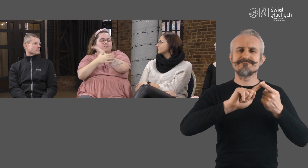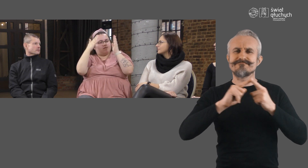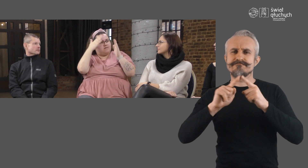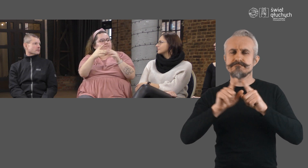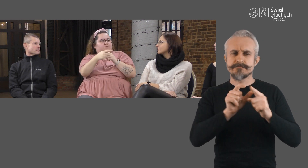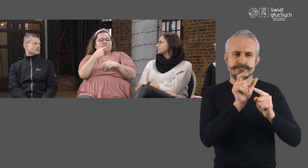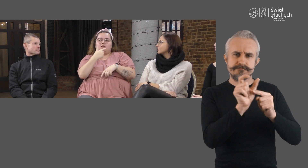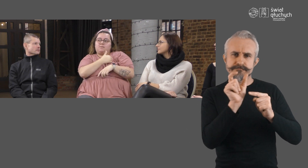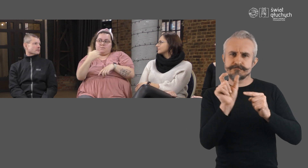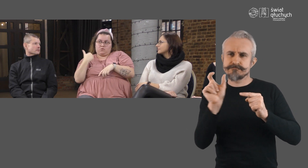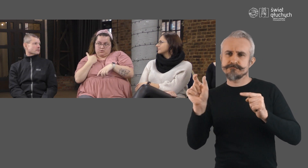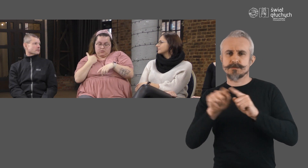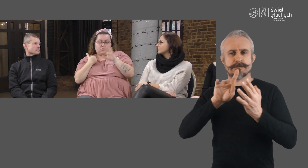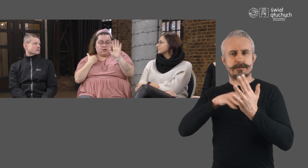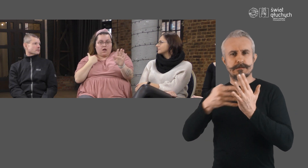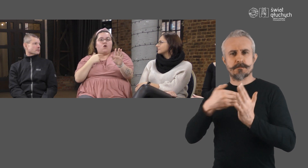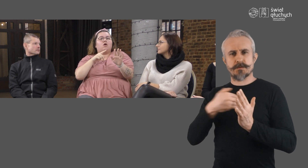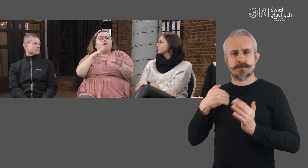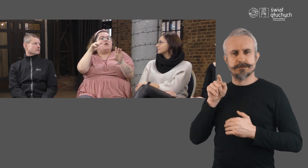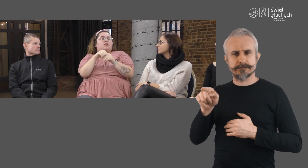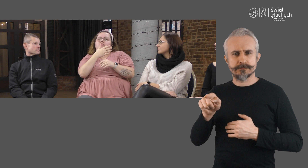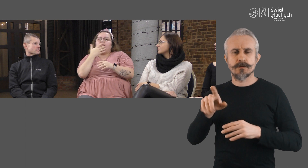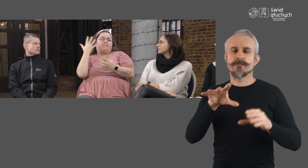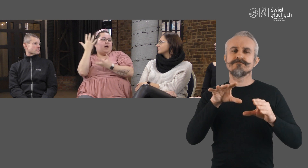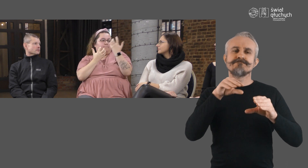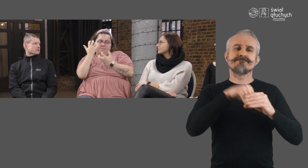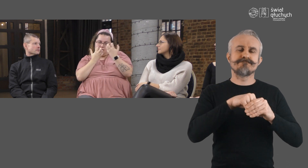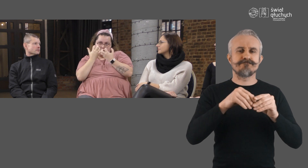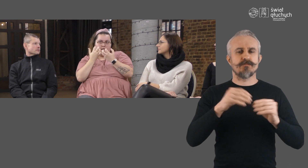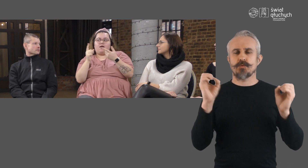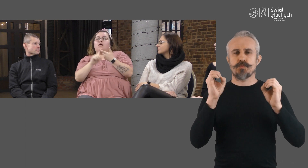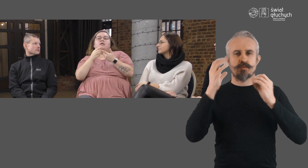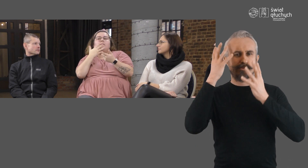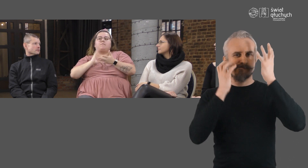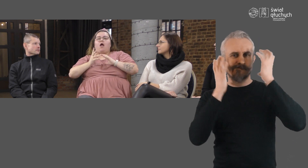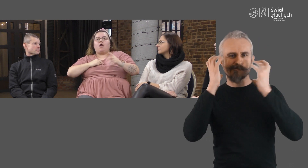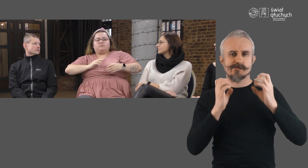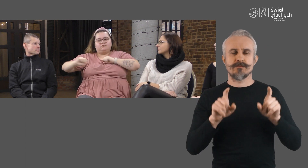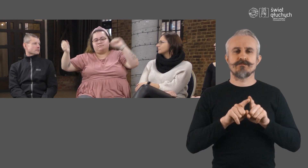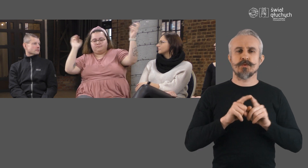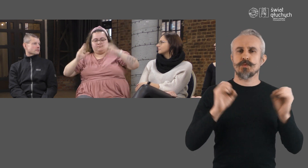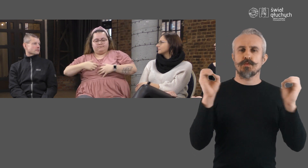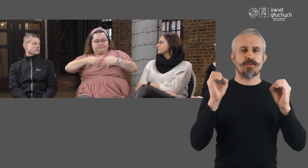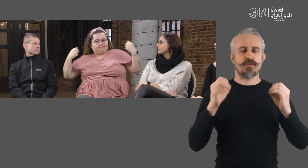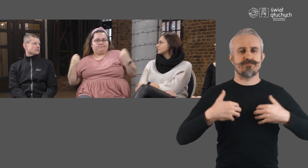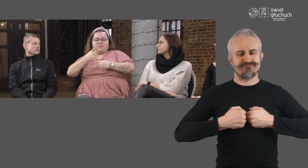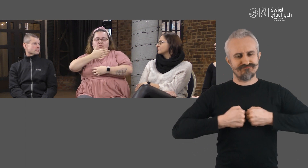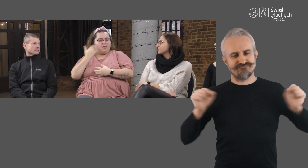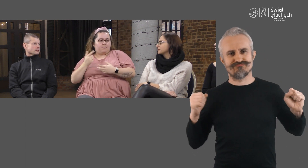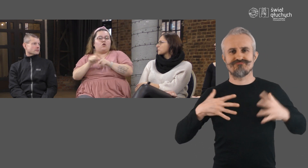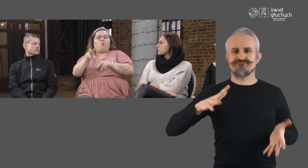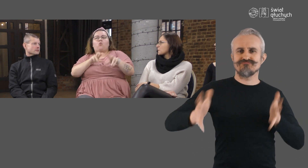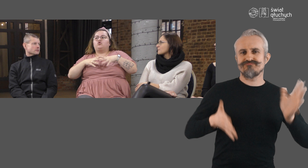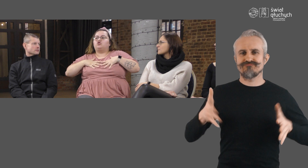językowo-migowo, podstawową gramatyką jest język polski. Nie ma mimiki, nie ma